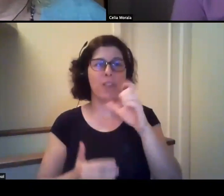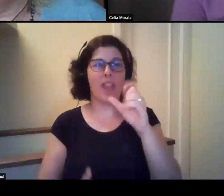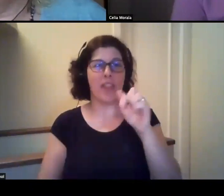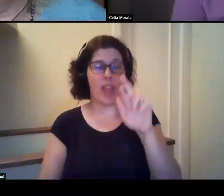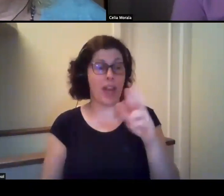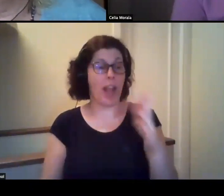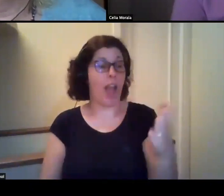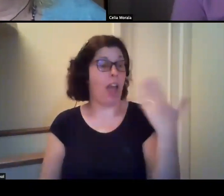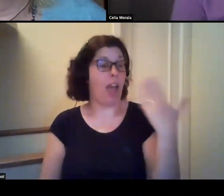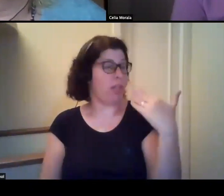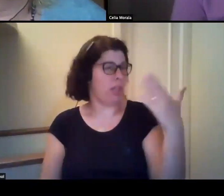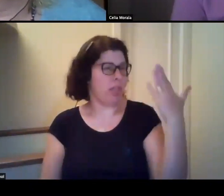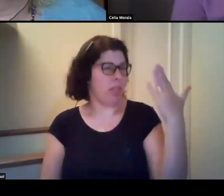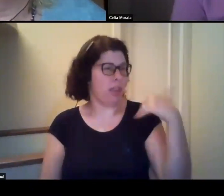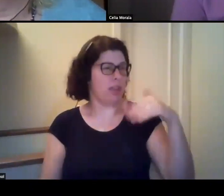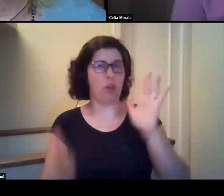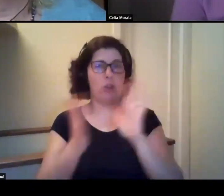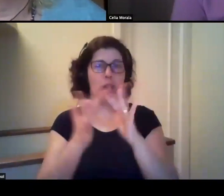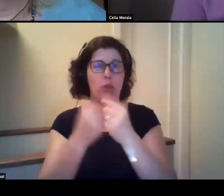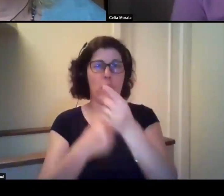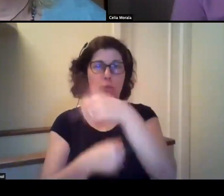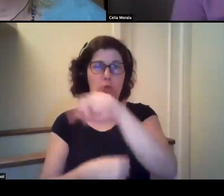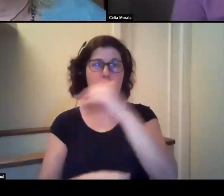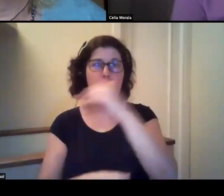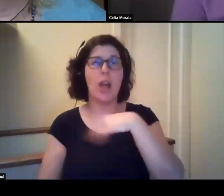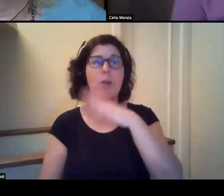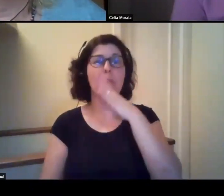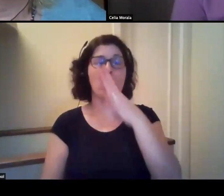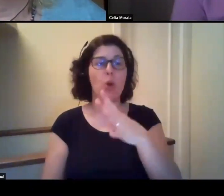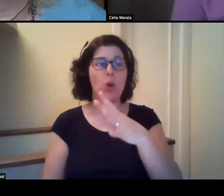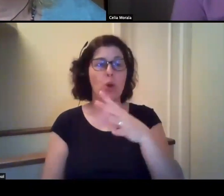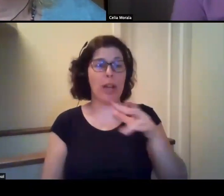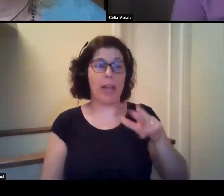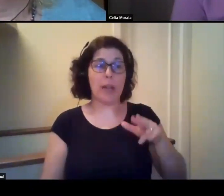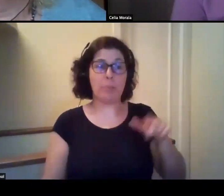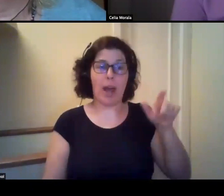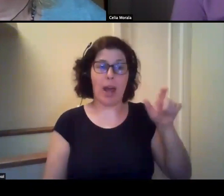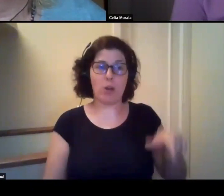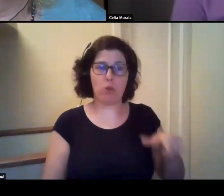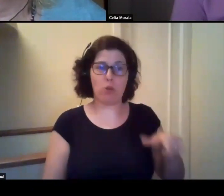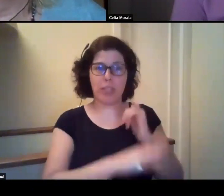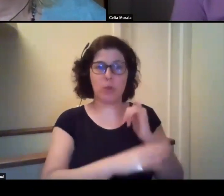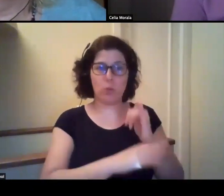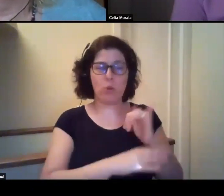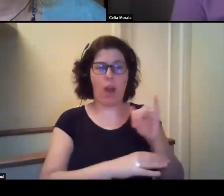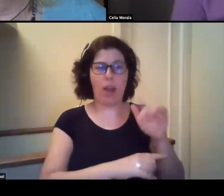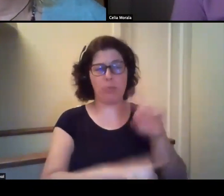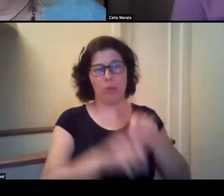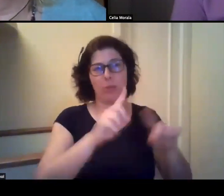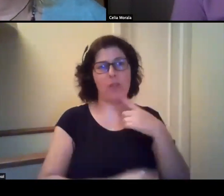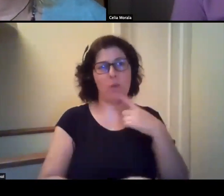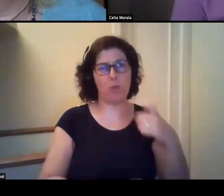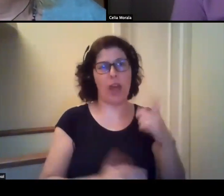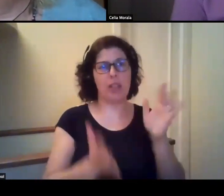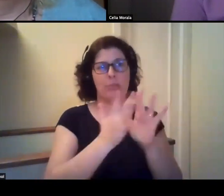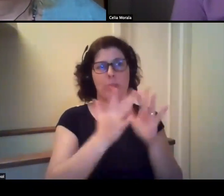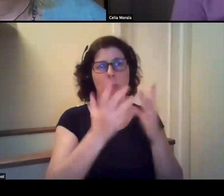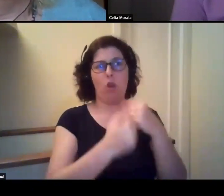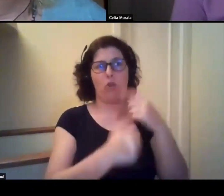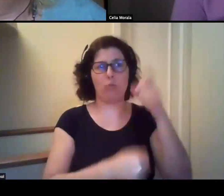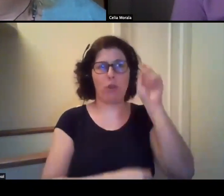en contacto con vosotros por las dificultades que tenía mi hermano en el instituto con los profesores y